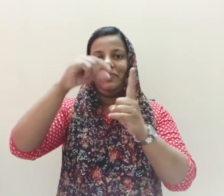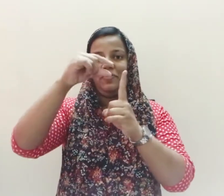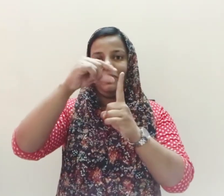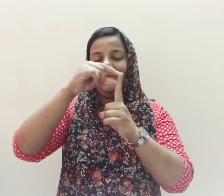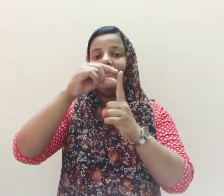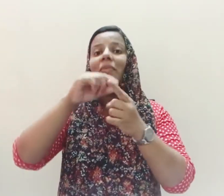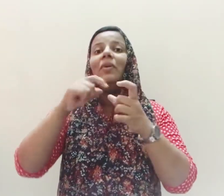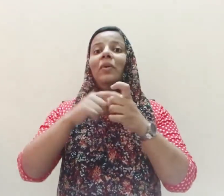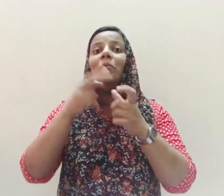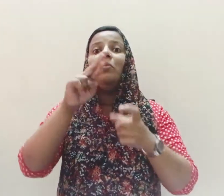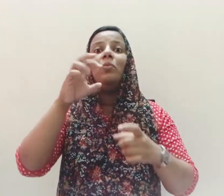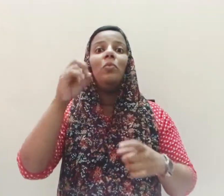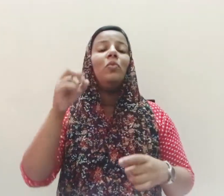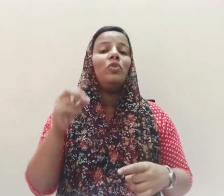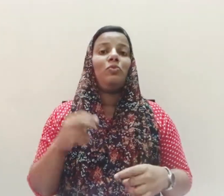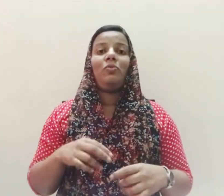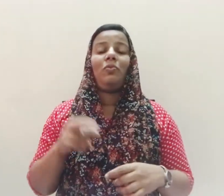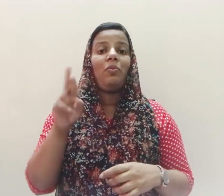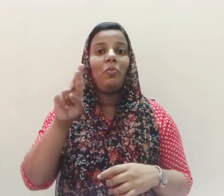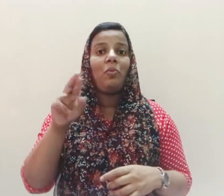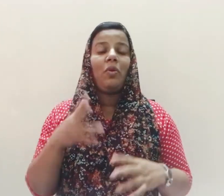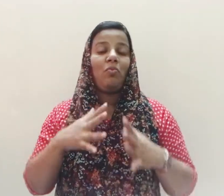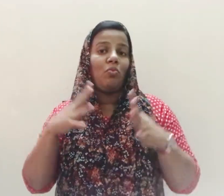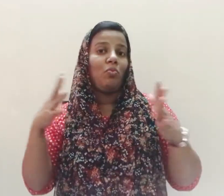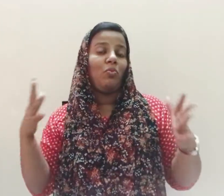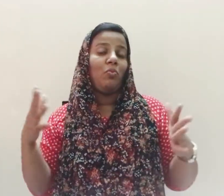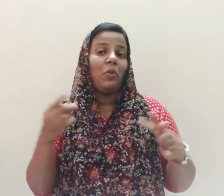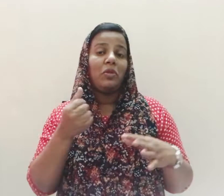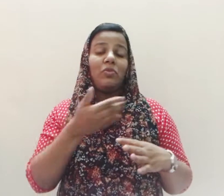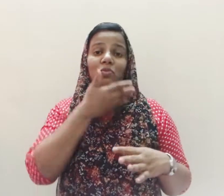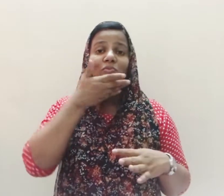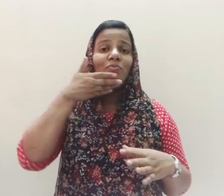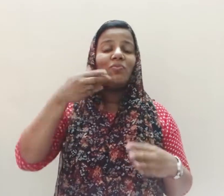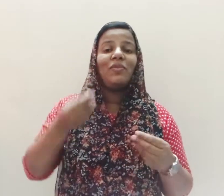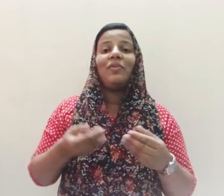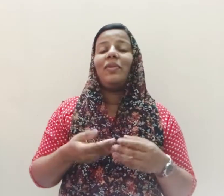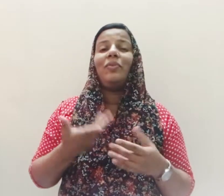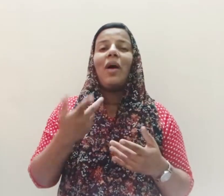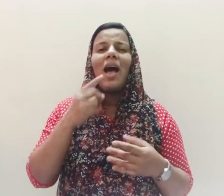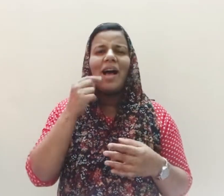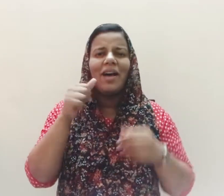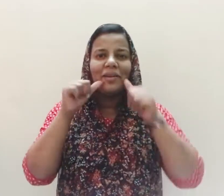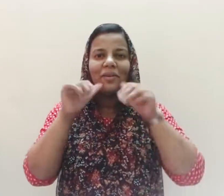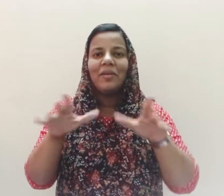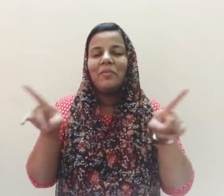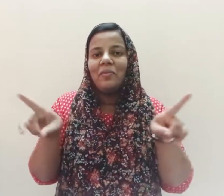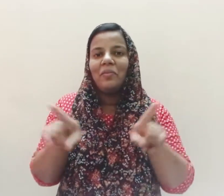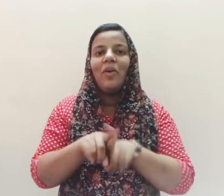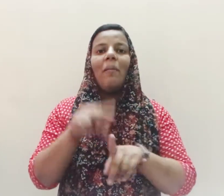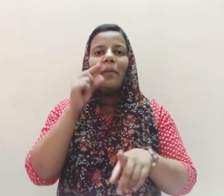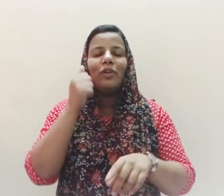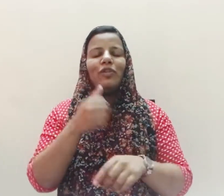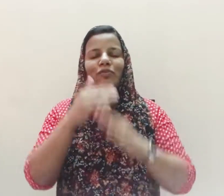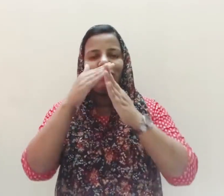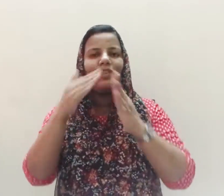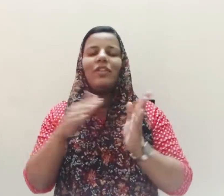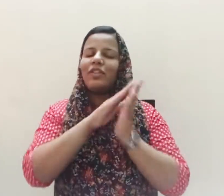മാൻ. അവൻ അഭിവൃദ്ധിയുള്ളവനും ജയാളിയുമായി ഇവിടെ പാർത്തു. അവൻ പോത്തിഫറിൻ്റെ ഭവനത്തിൽ പാർത്തു. നമ്മൾ